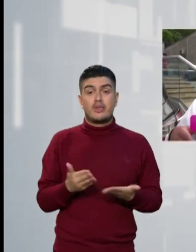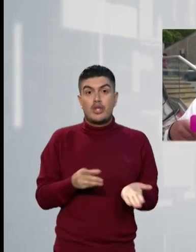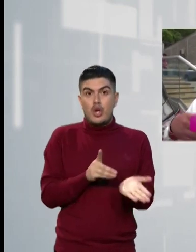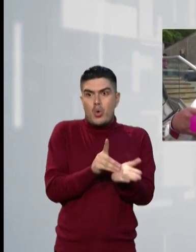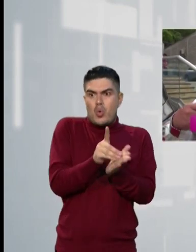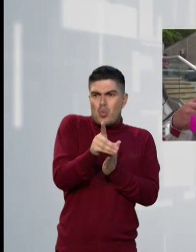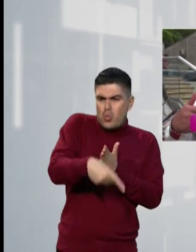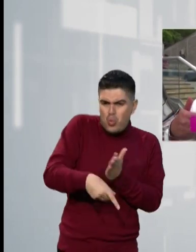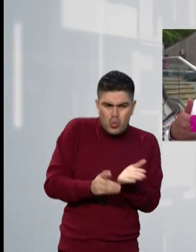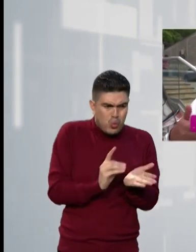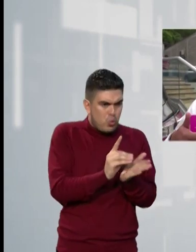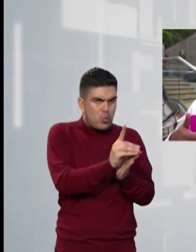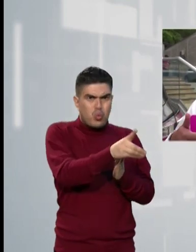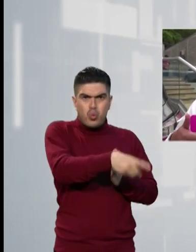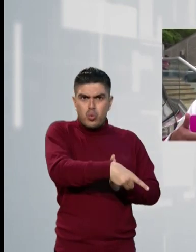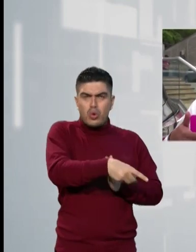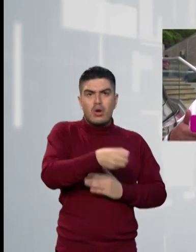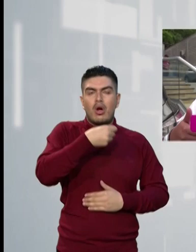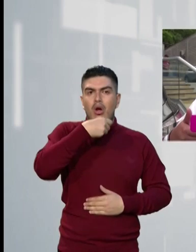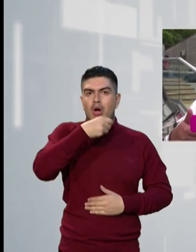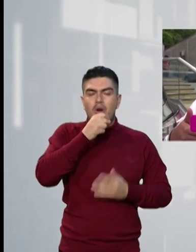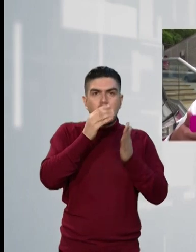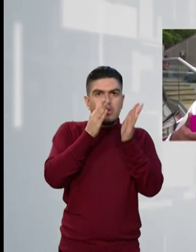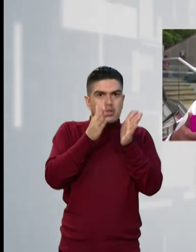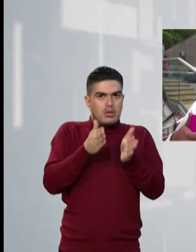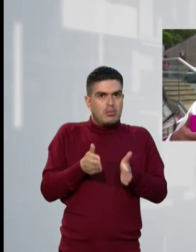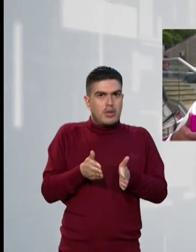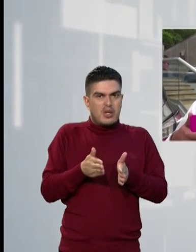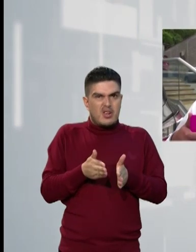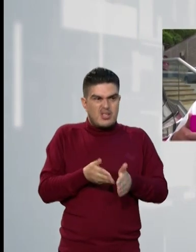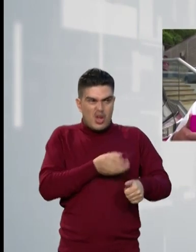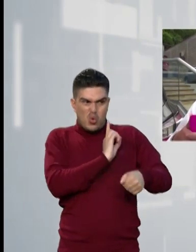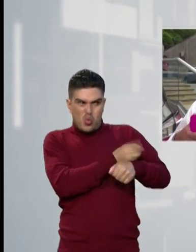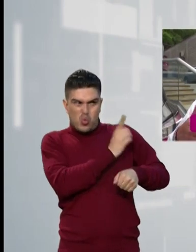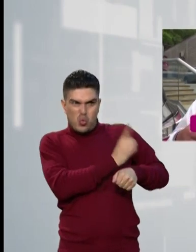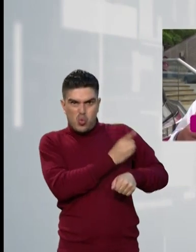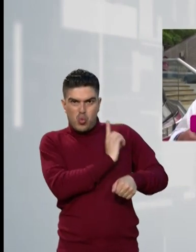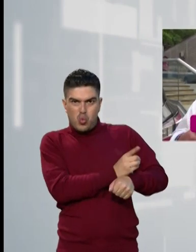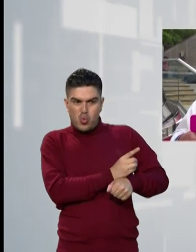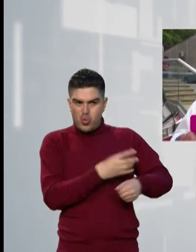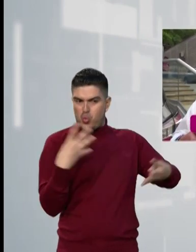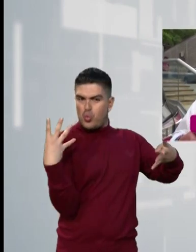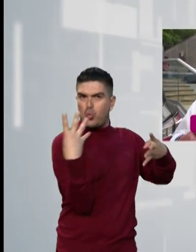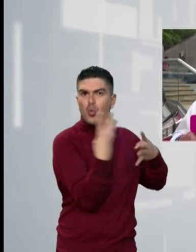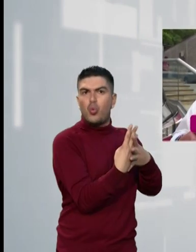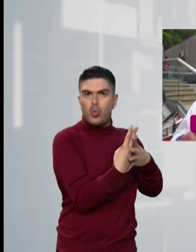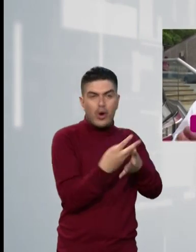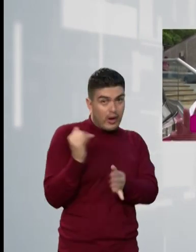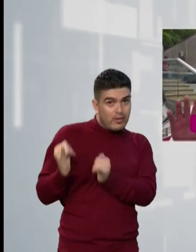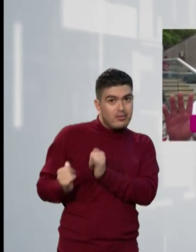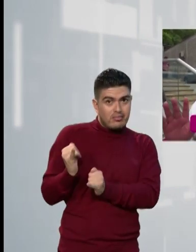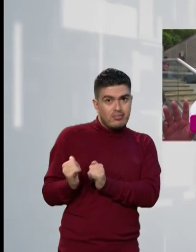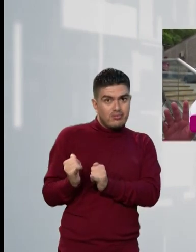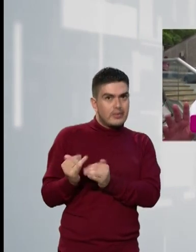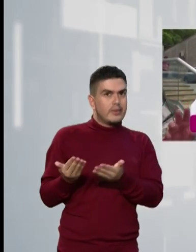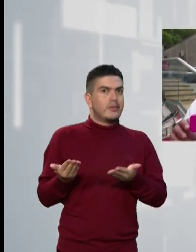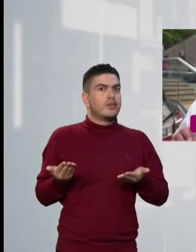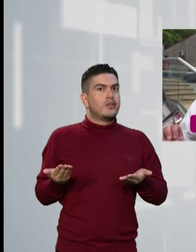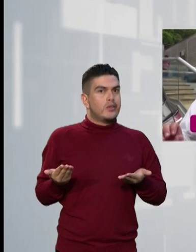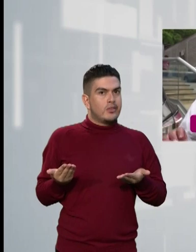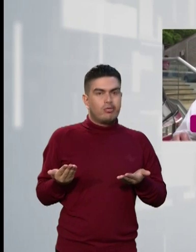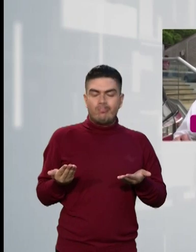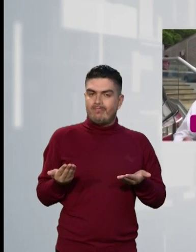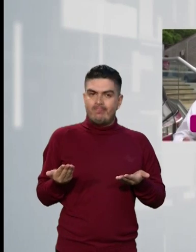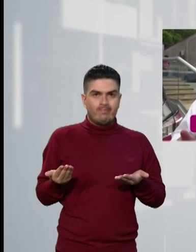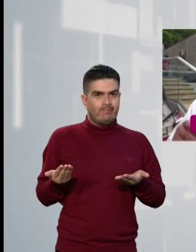derechos en el momento que los periodistas son enjuiciados por delitos contra el honor que están en el código penal eso es una